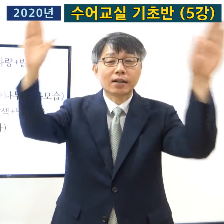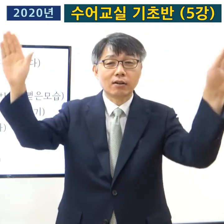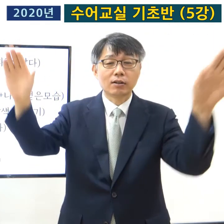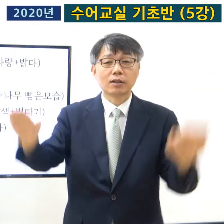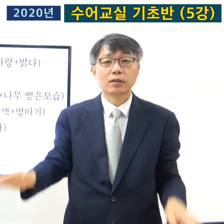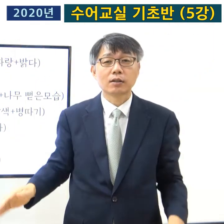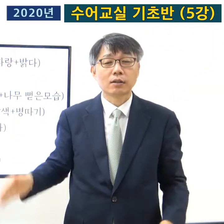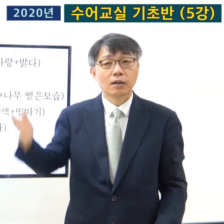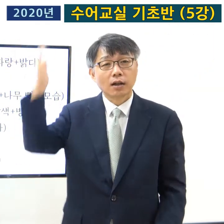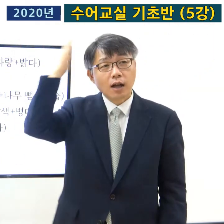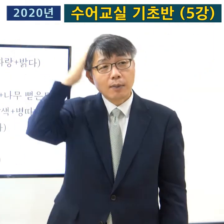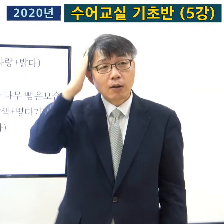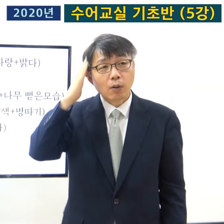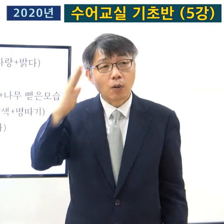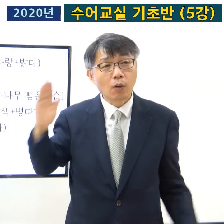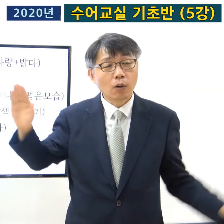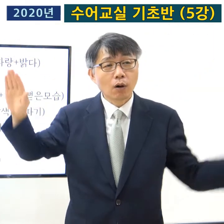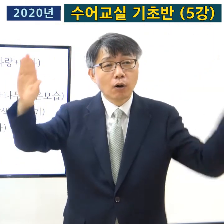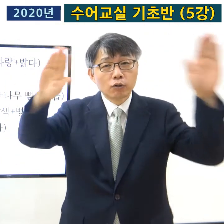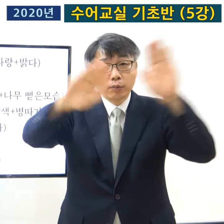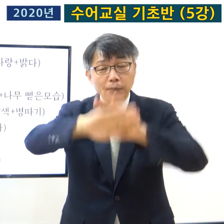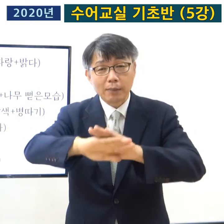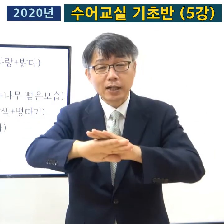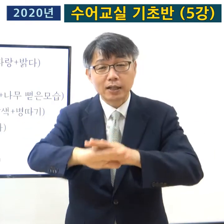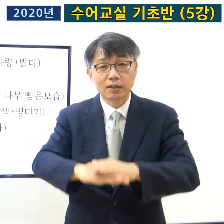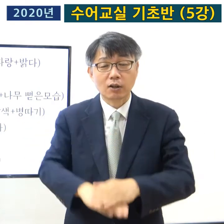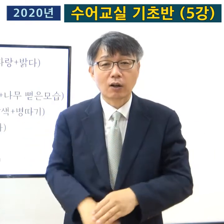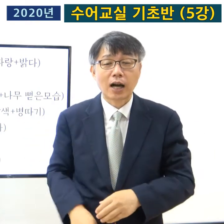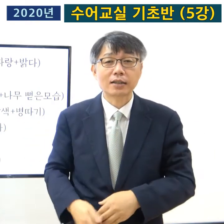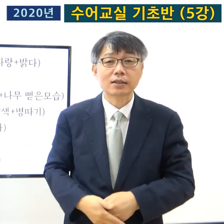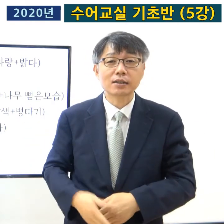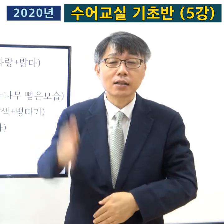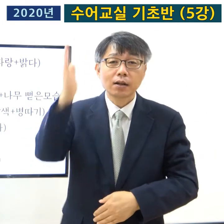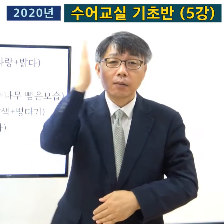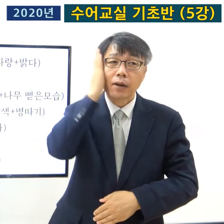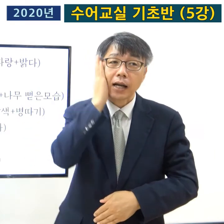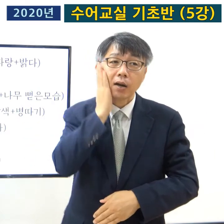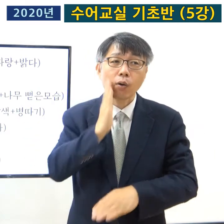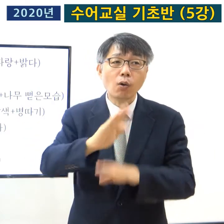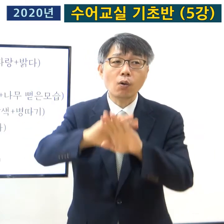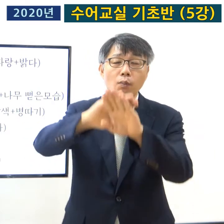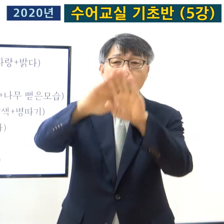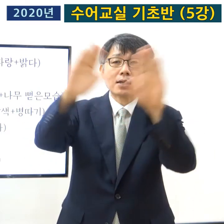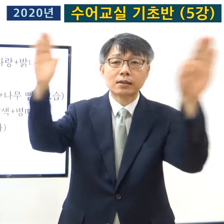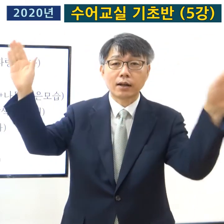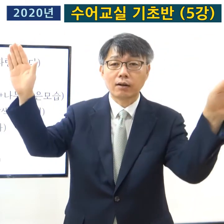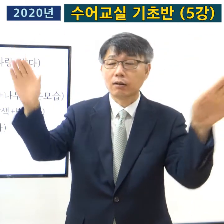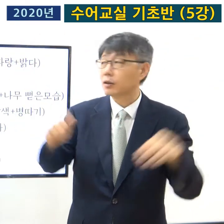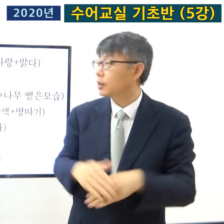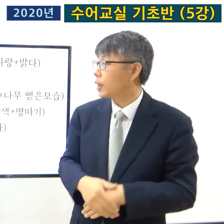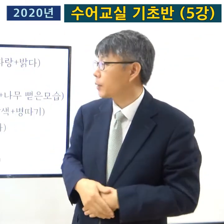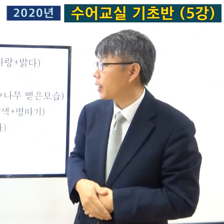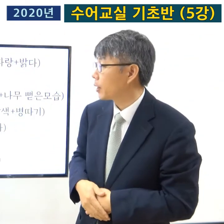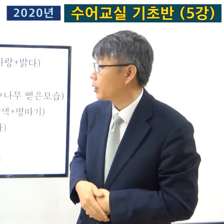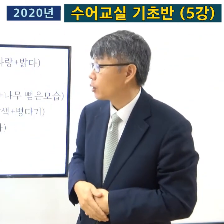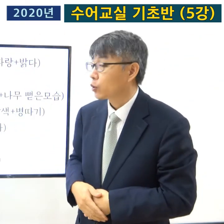거예요. 까맣고 어두우면 밤이라 그랬죠. 하늘은 파랗고 밝은 거예요. 그 다음에